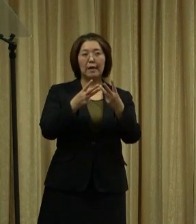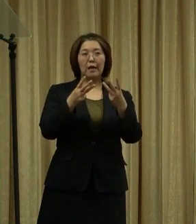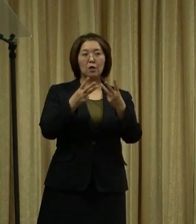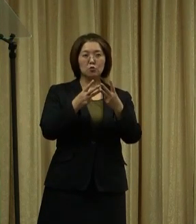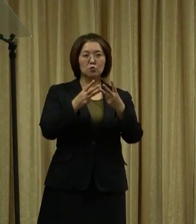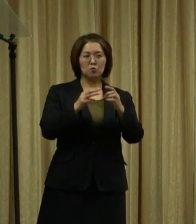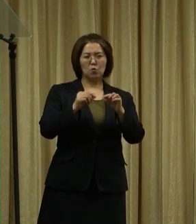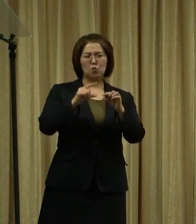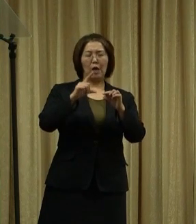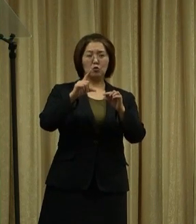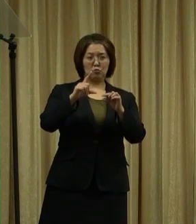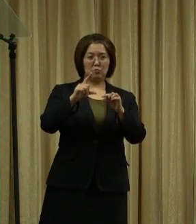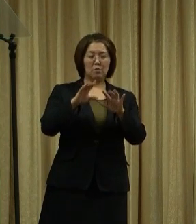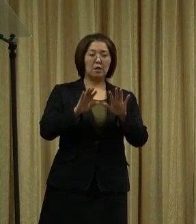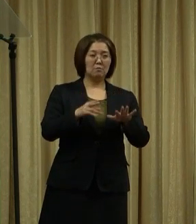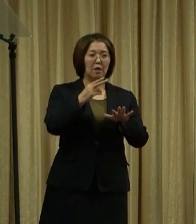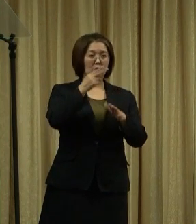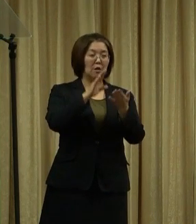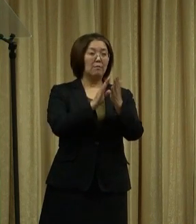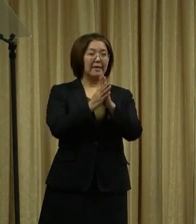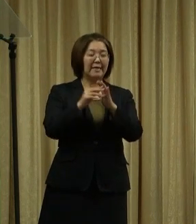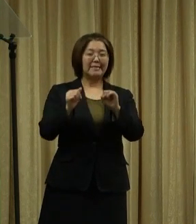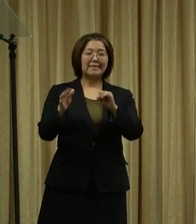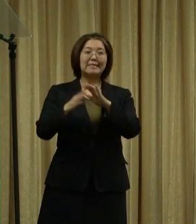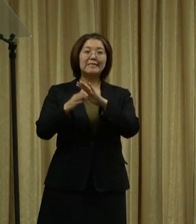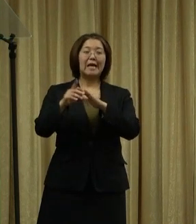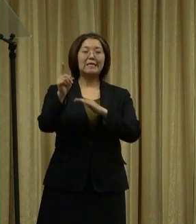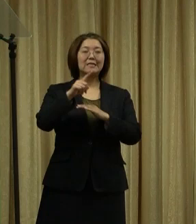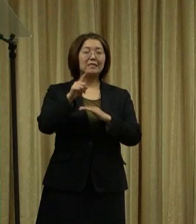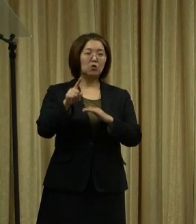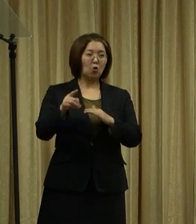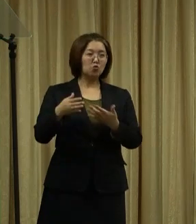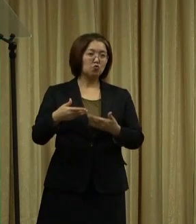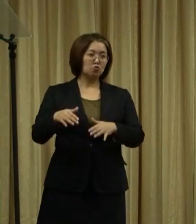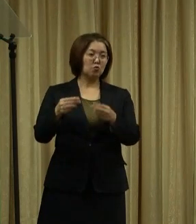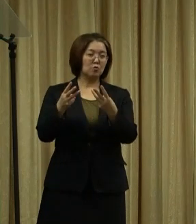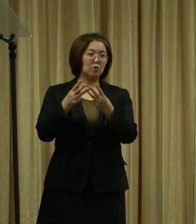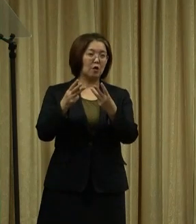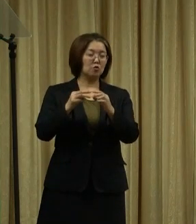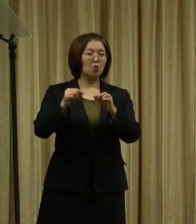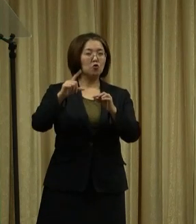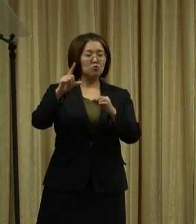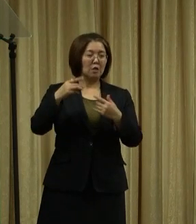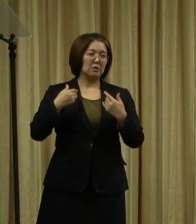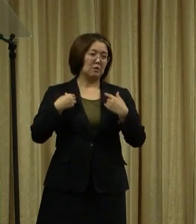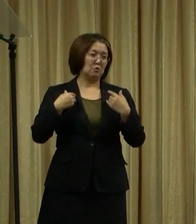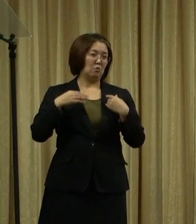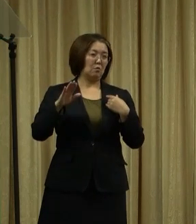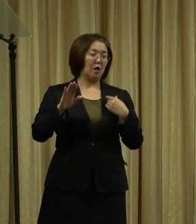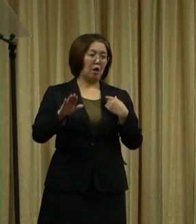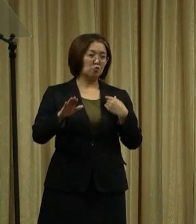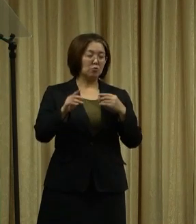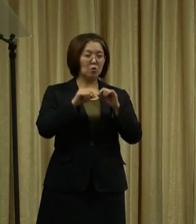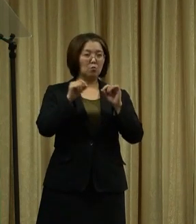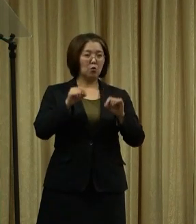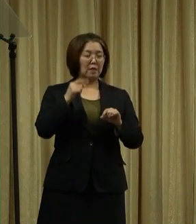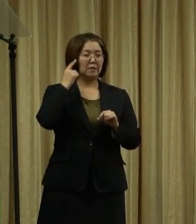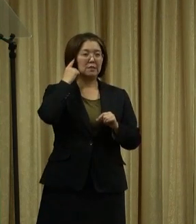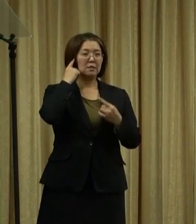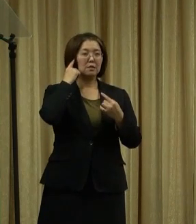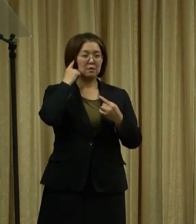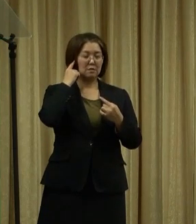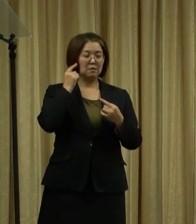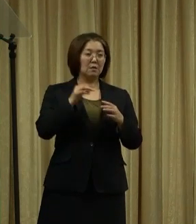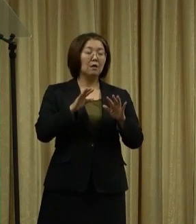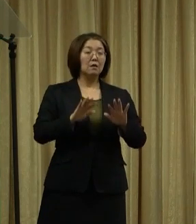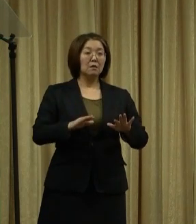ていく、今富山県にいない人たちの出生数も増やさなきゃならないというふうな問題意識を持っています。我